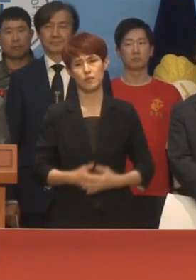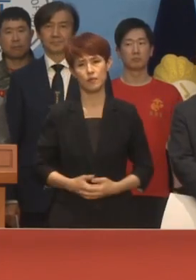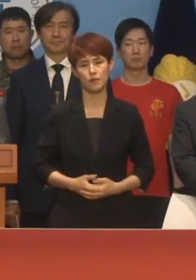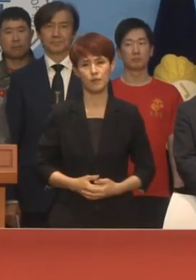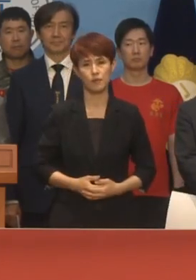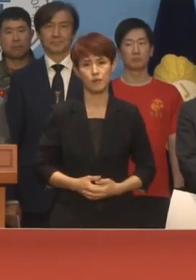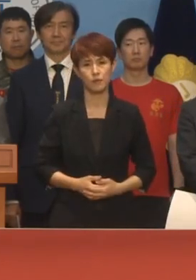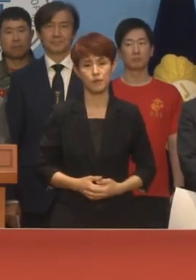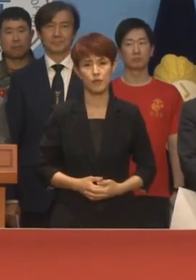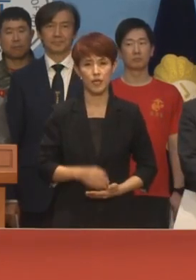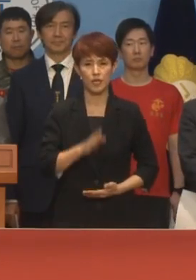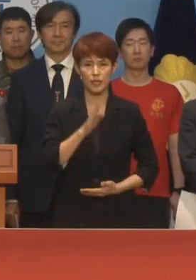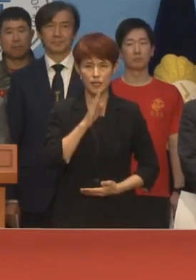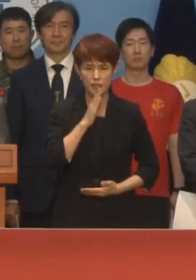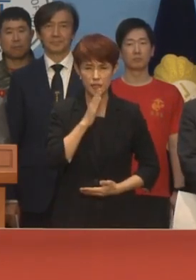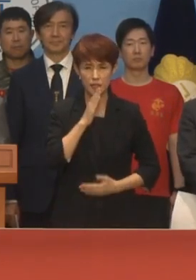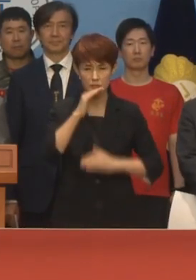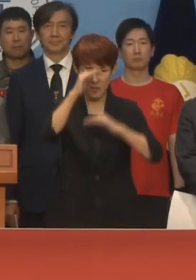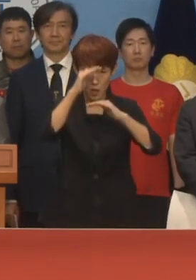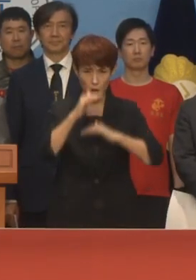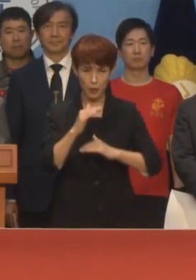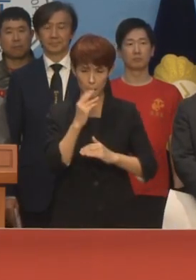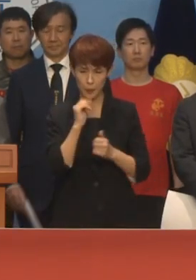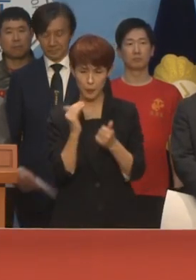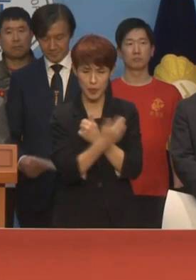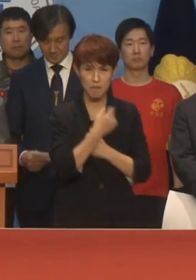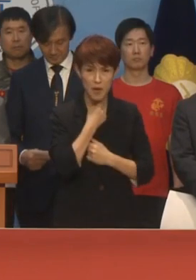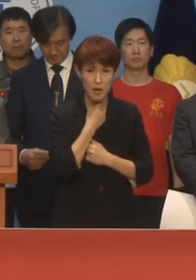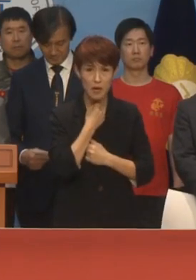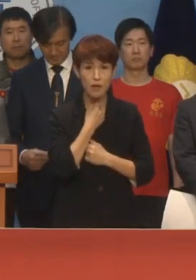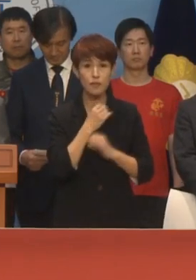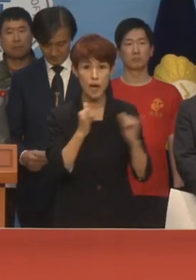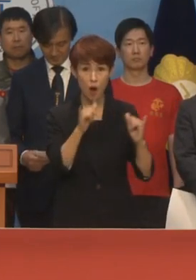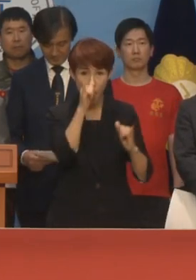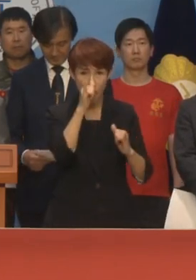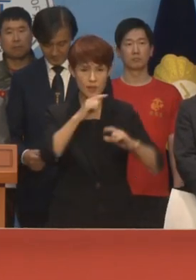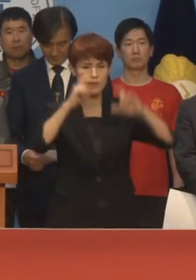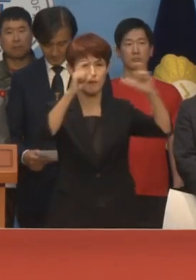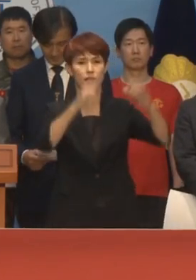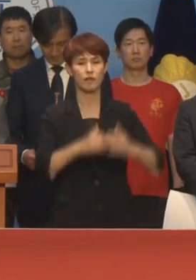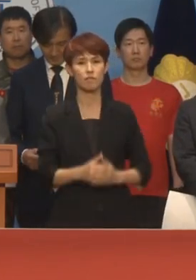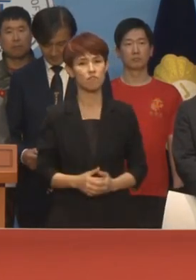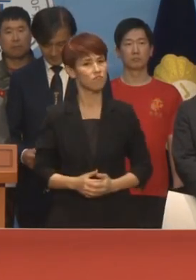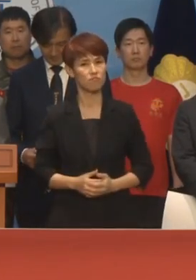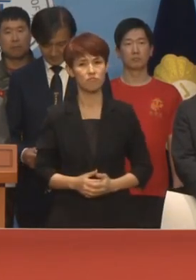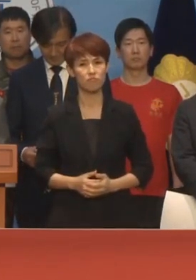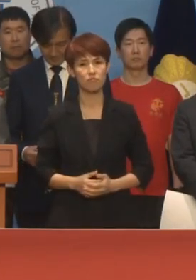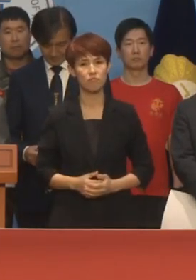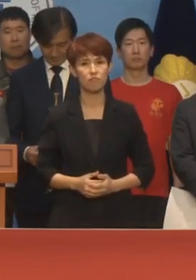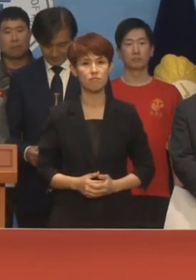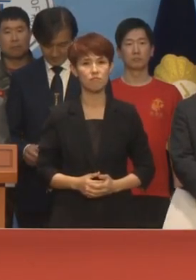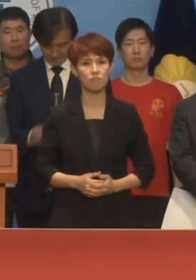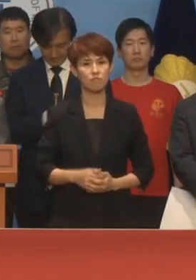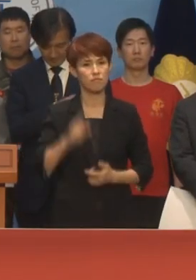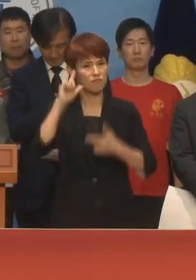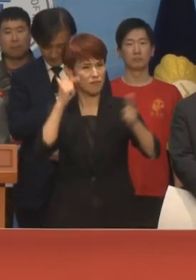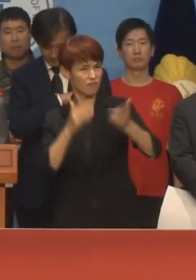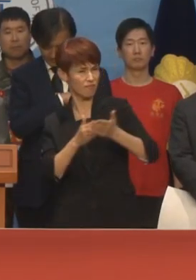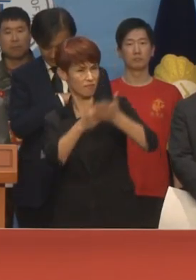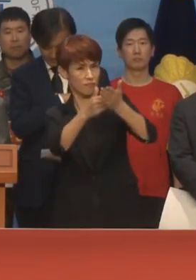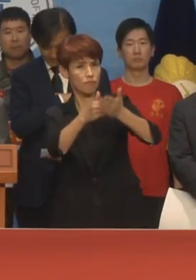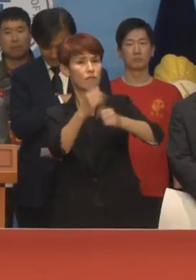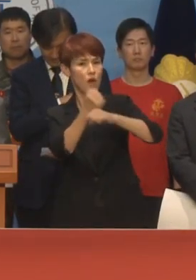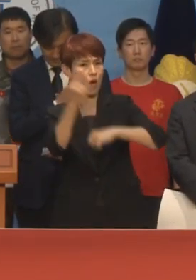끝으로 진실을 덮으려고 하는 자들에게 경고합니다. 돌이킬 수 없는 저항에 직면할